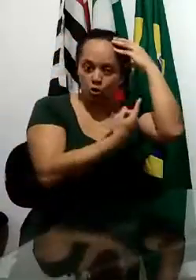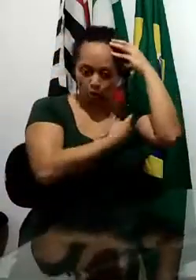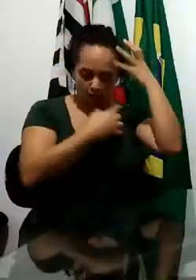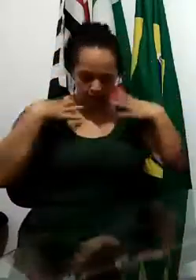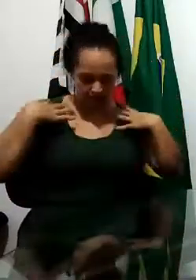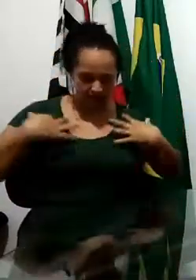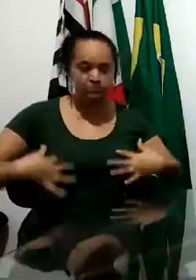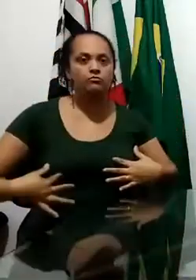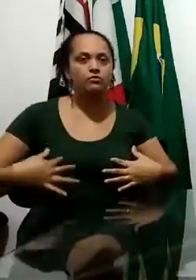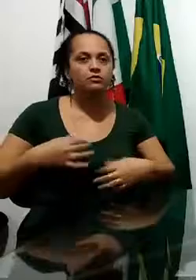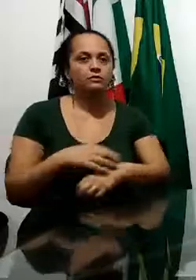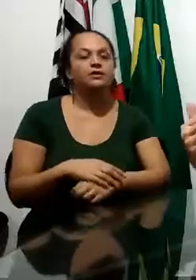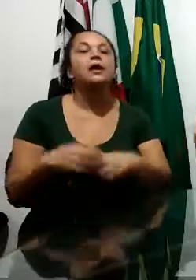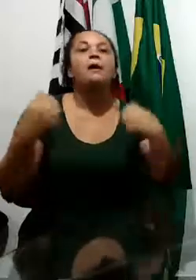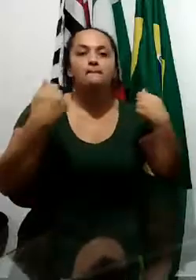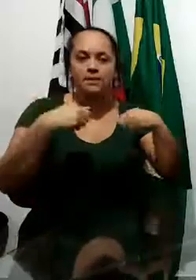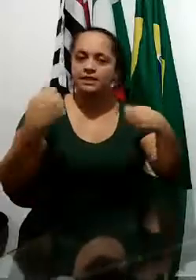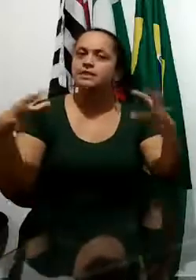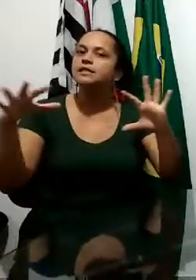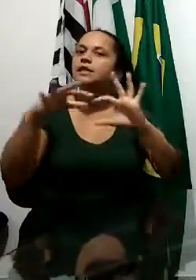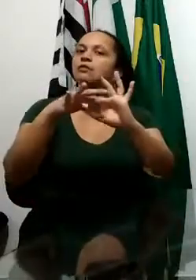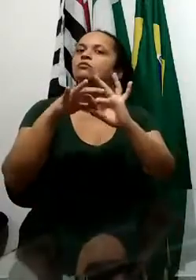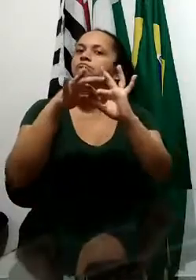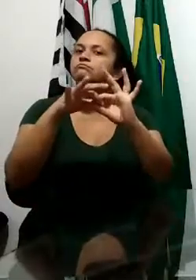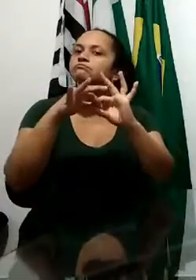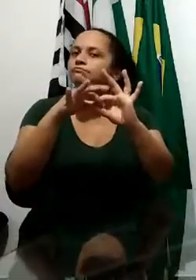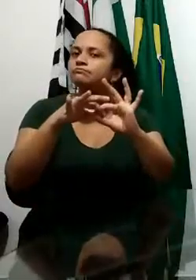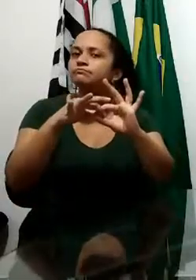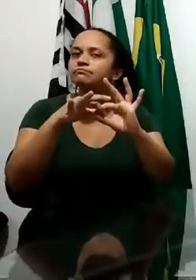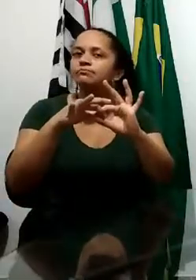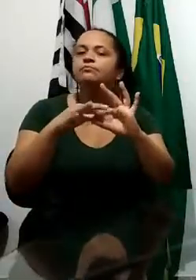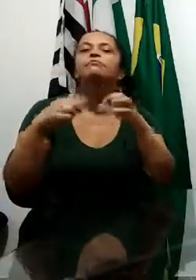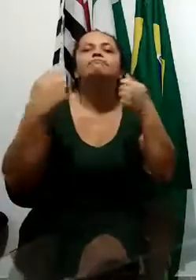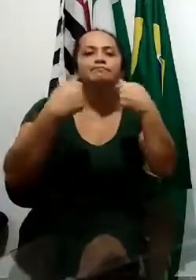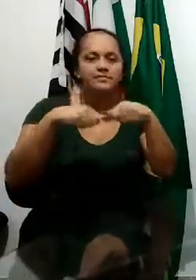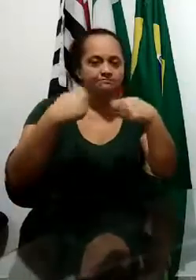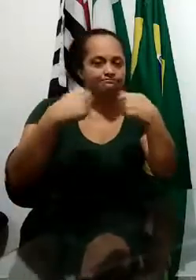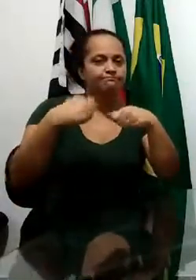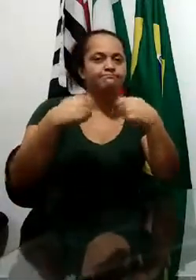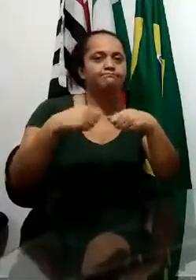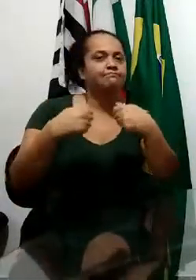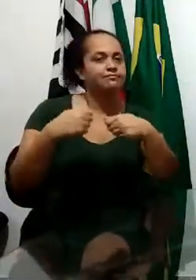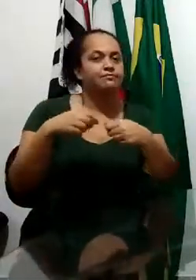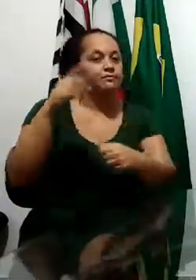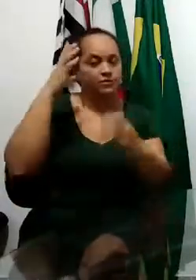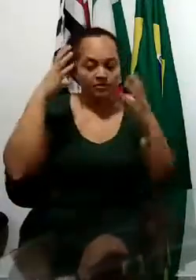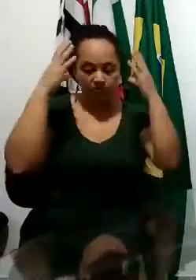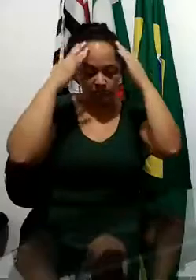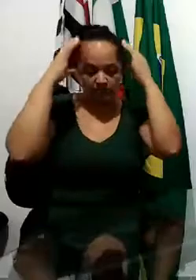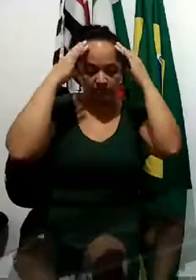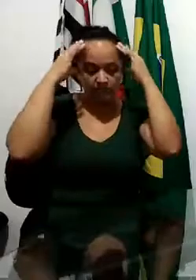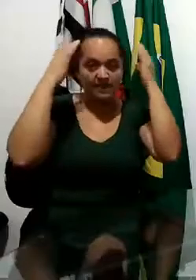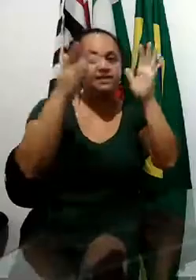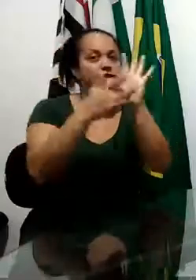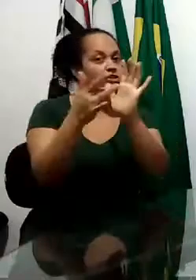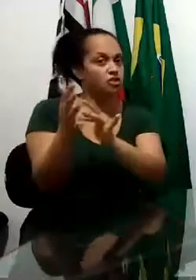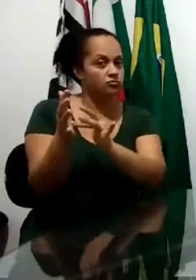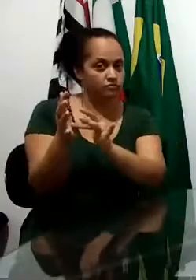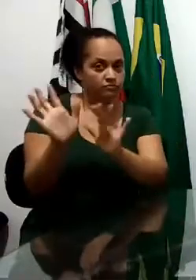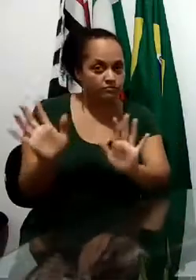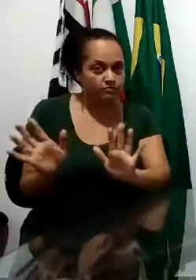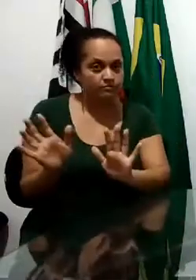Uma inter-relação, uma interdependência. Nós dependemos totalmente do nosso cabeça, que é